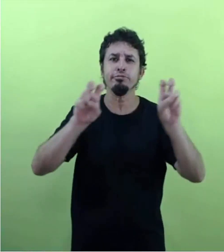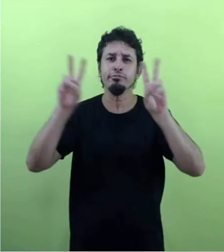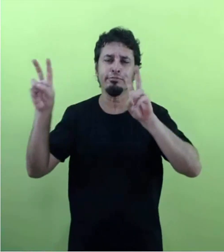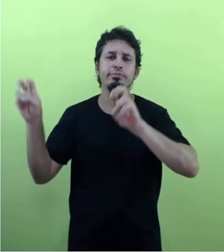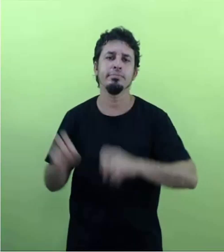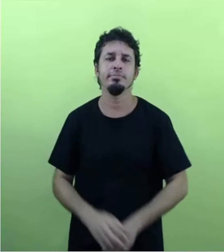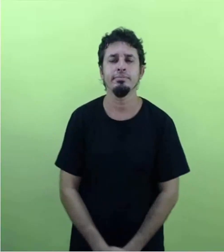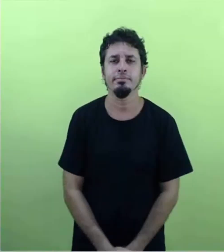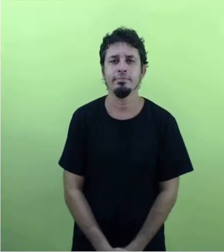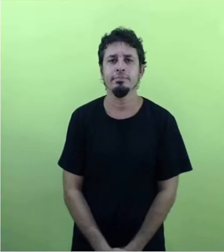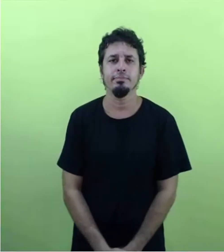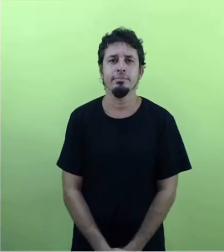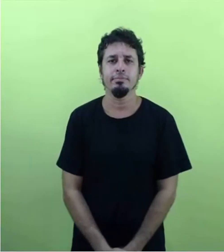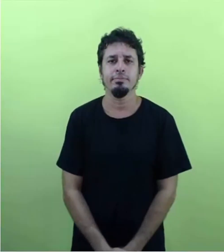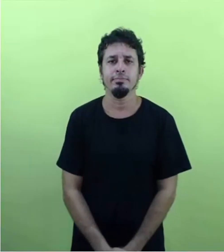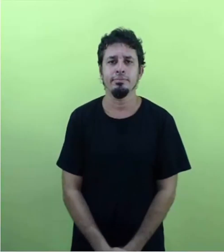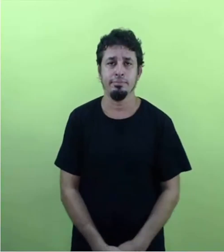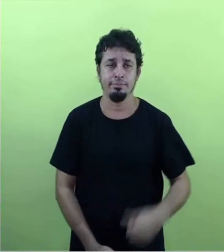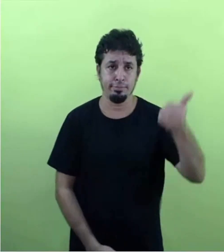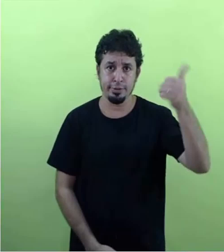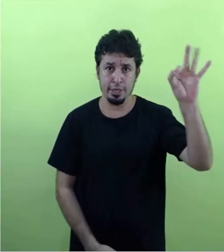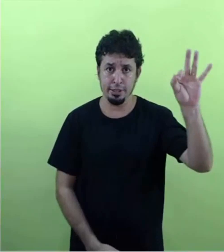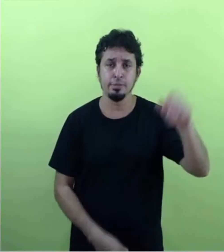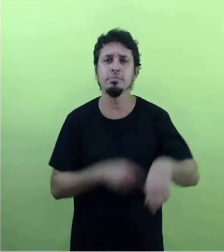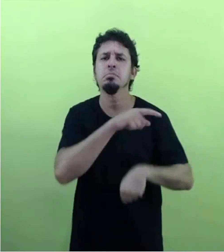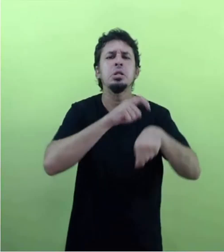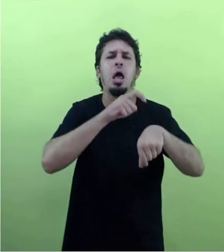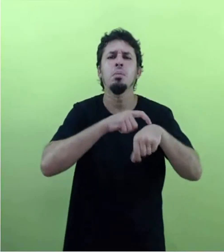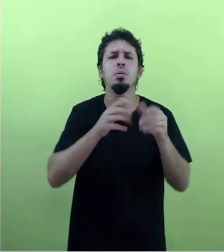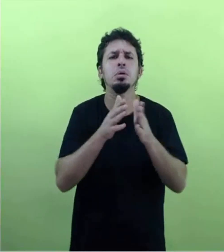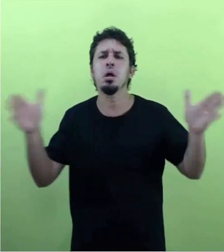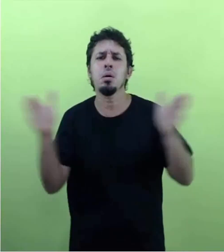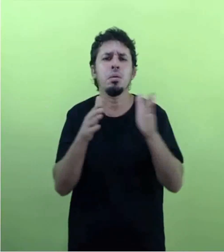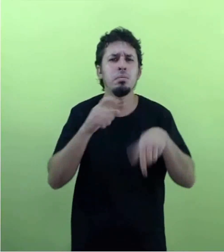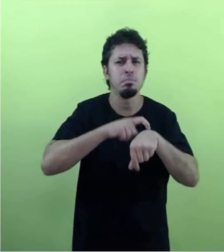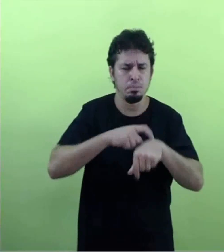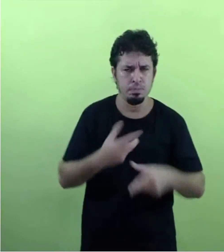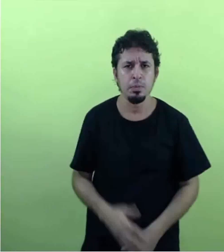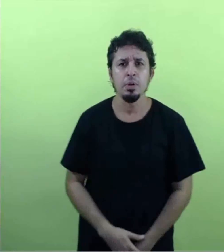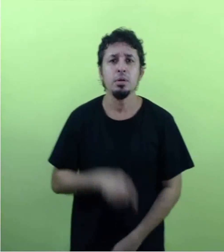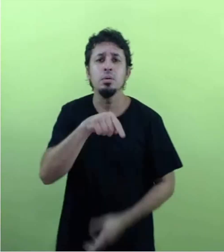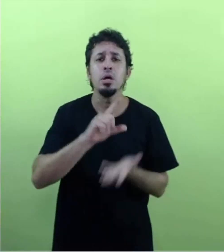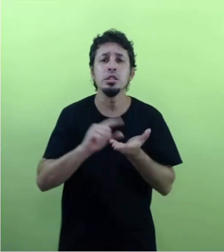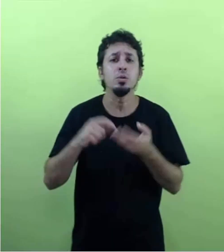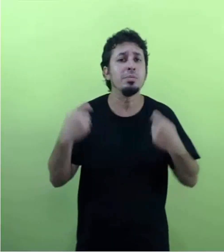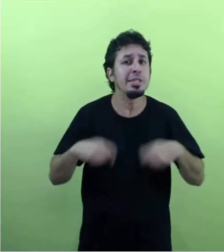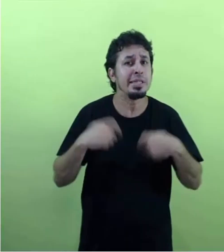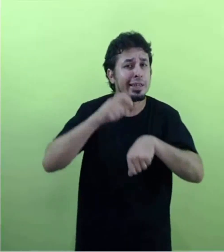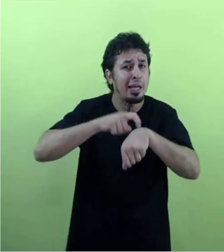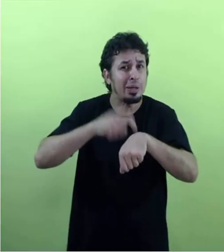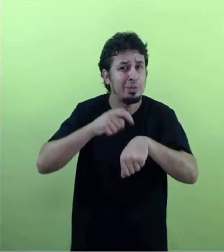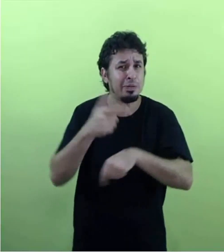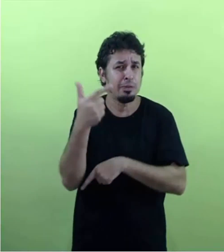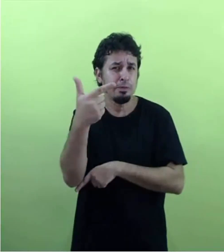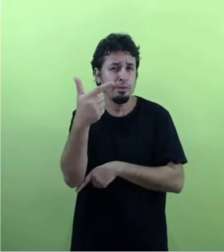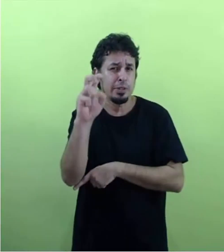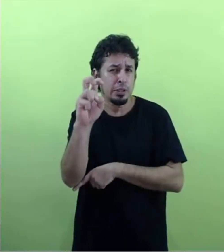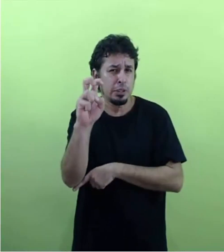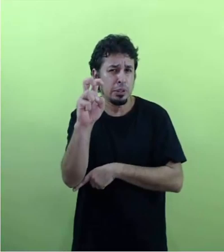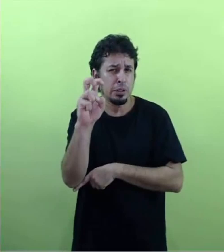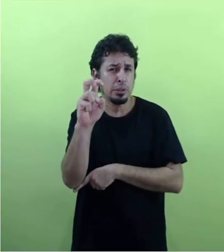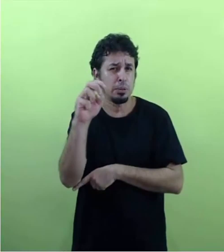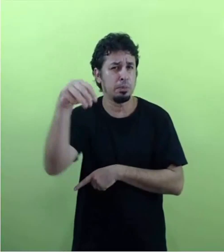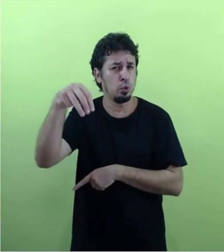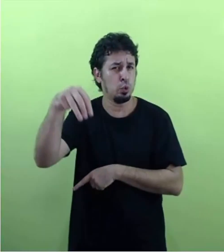novo tópico. 10. Tempo. Tamanho do artigo. O artigo deve possuir um mínimo de tempo